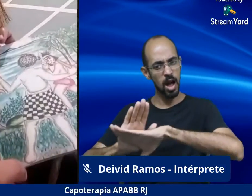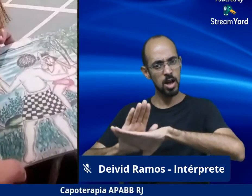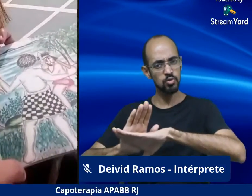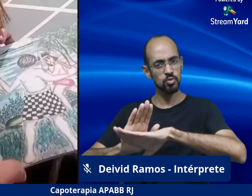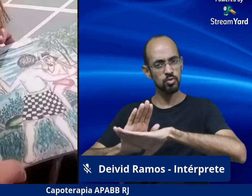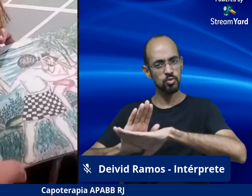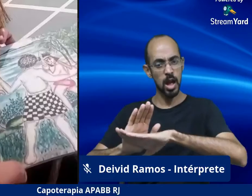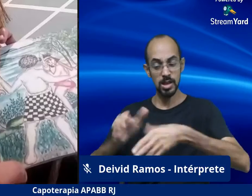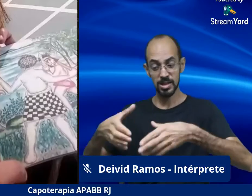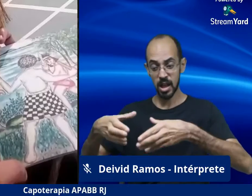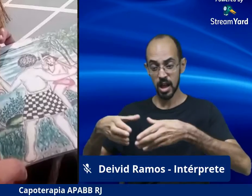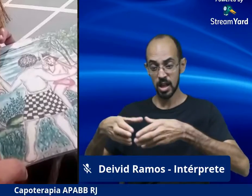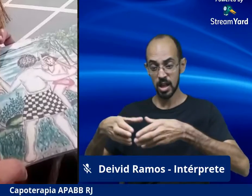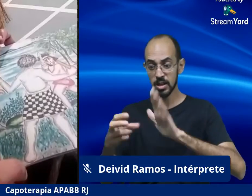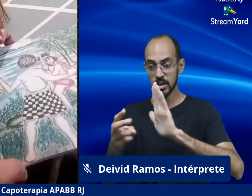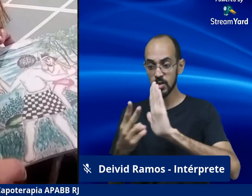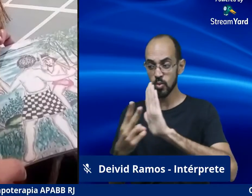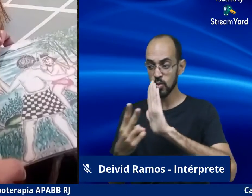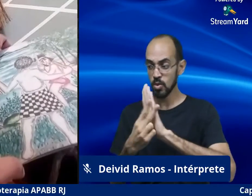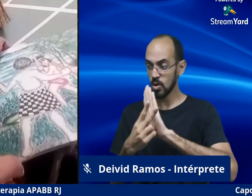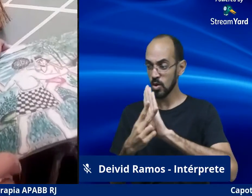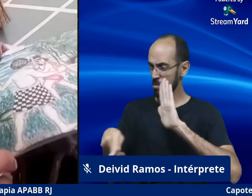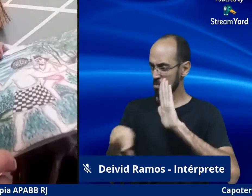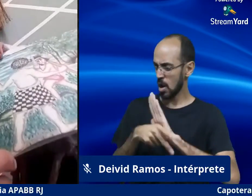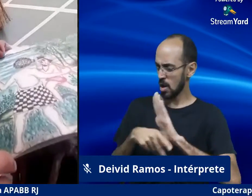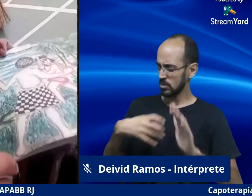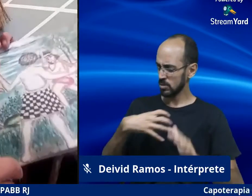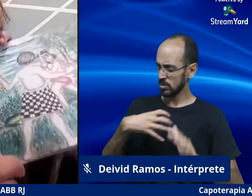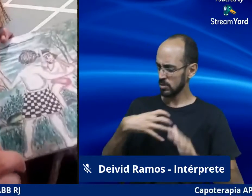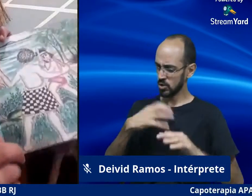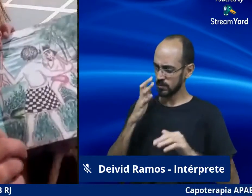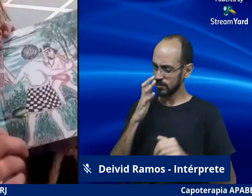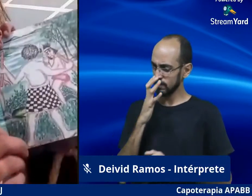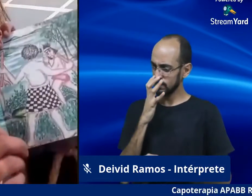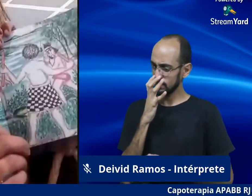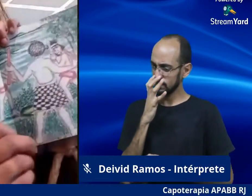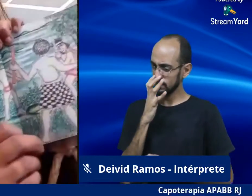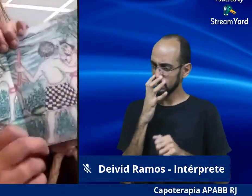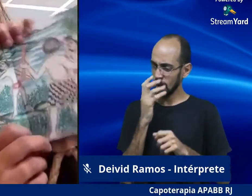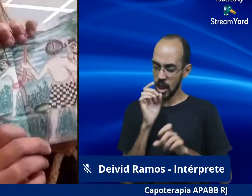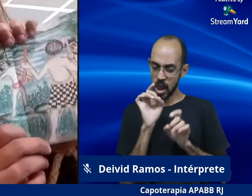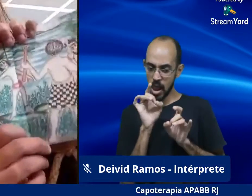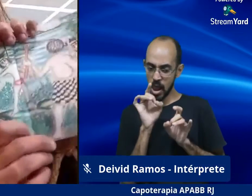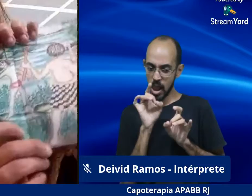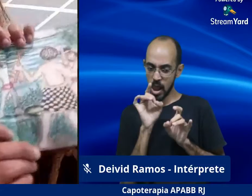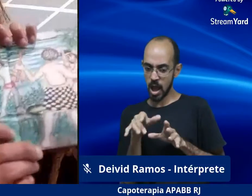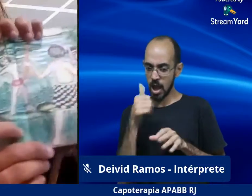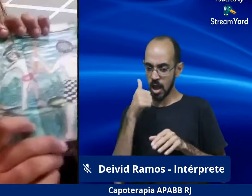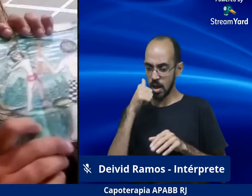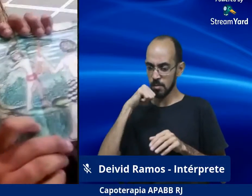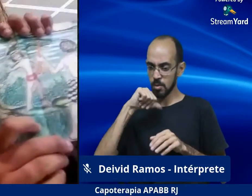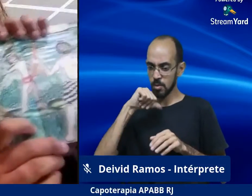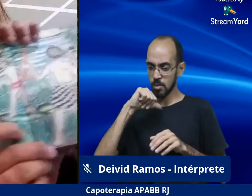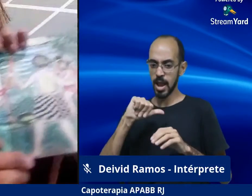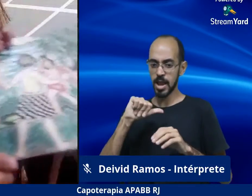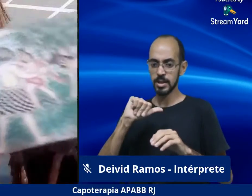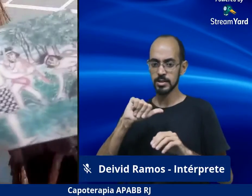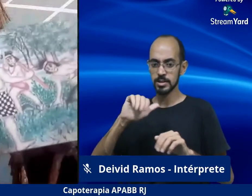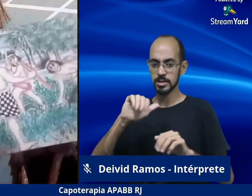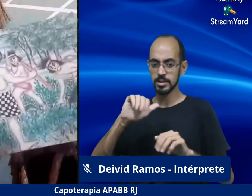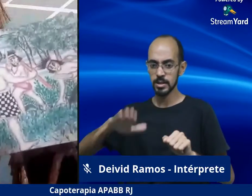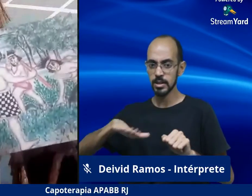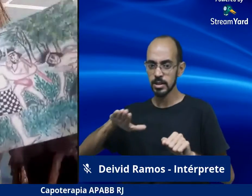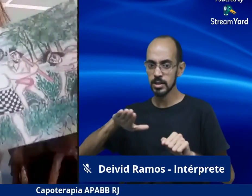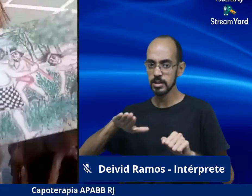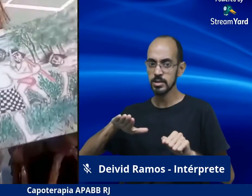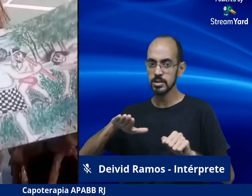era sua, saíra deixando mulheres e crianças. Então ele pensou, esse é o momento de eu retribuir